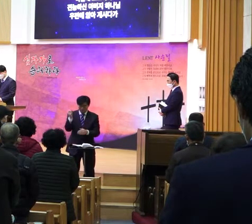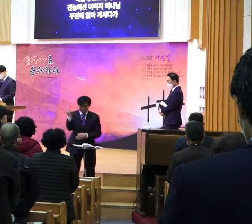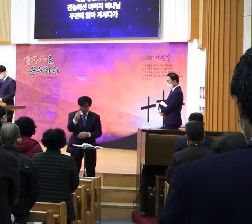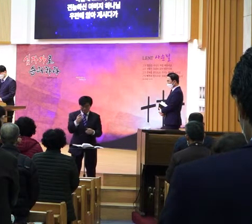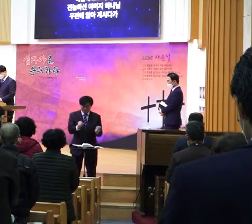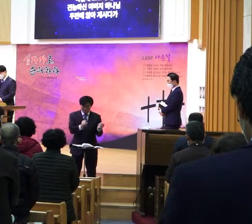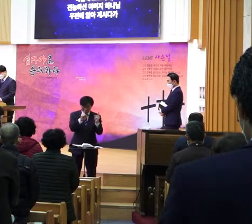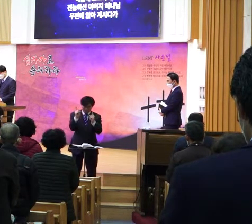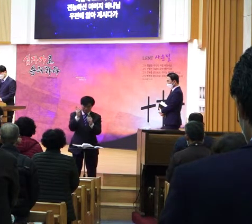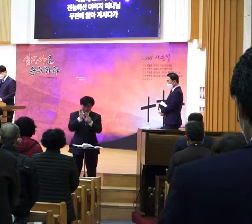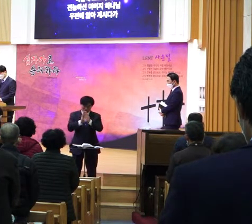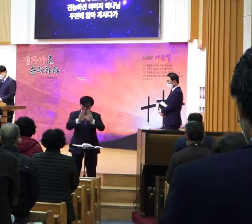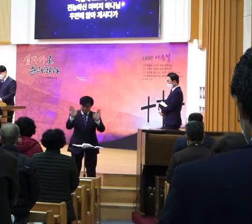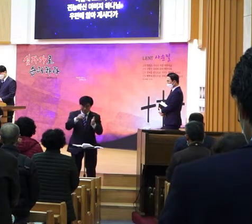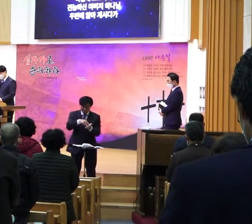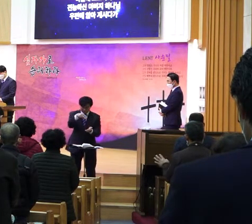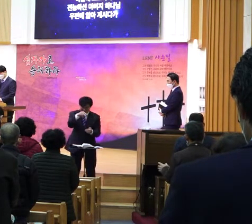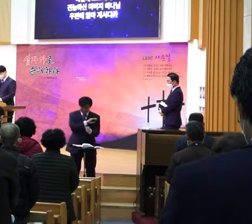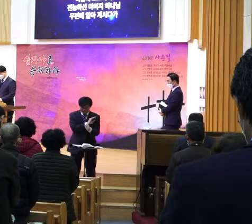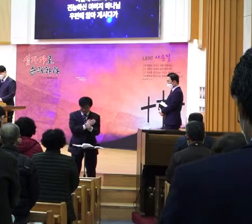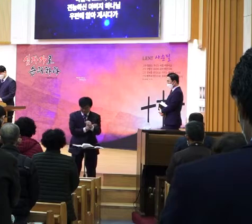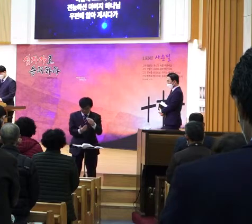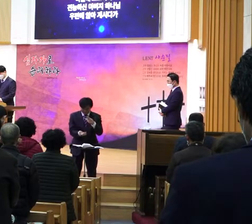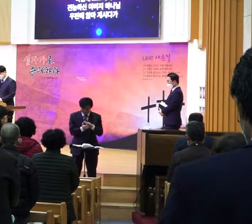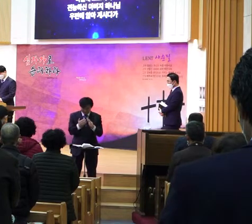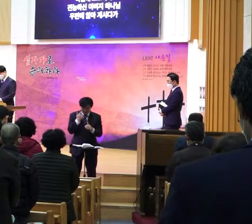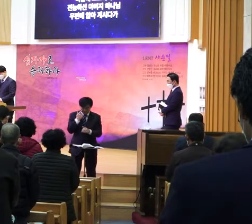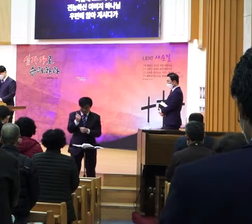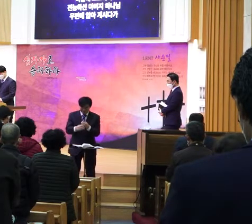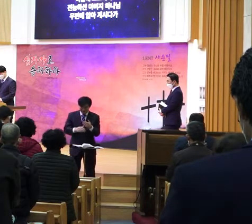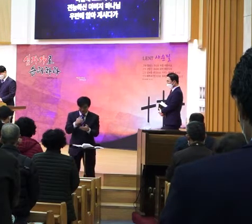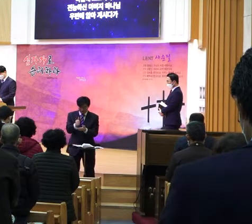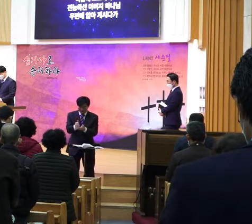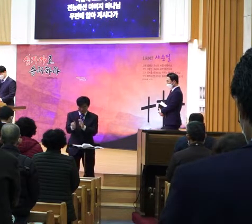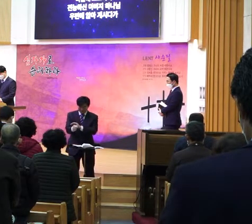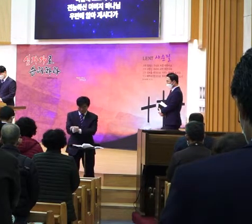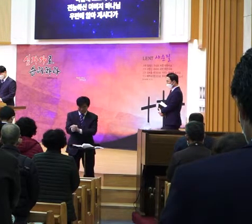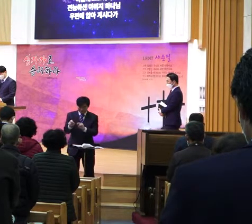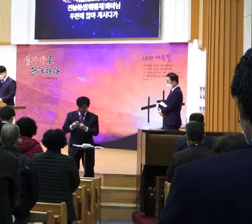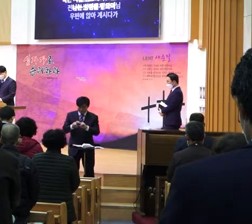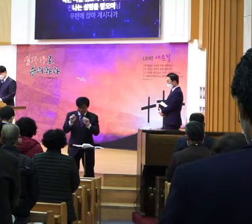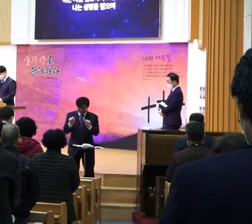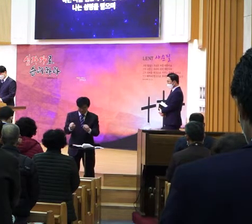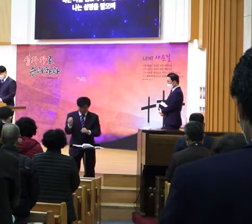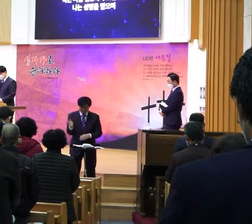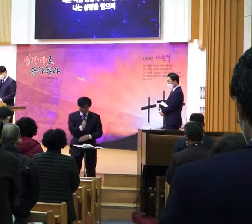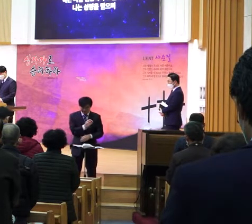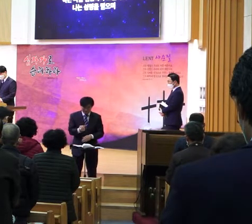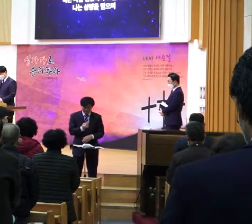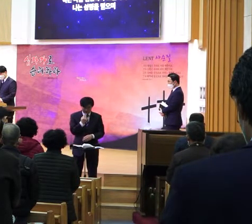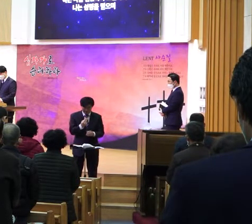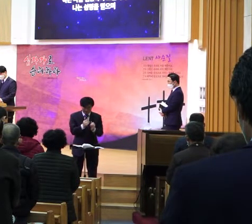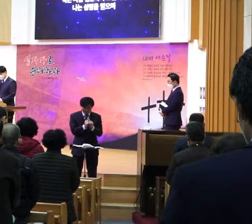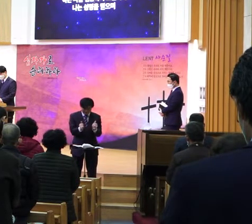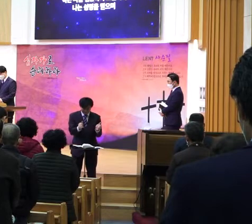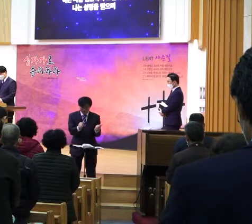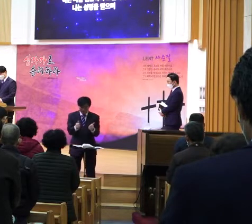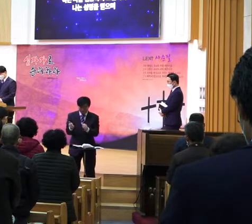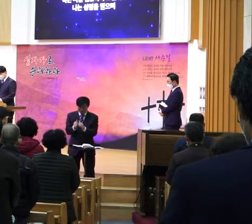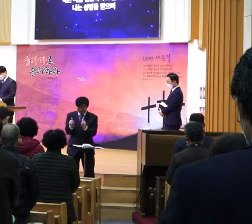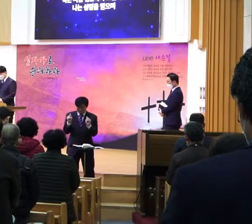살아나셨으며 하늘에 오르시어 전능하신 아버지 하나님 우편에 앉아 계시다가 거기로부터 살아있는 자와